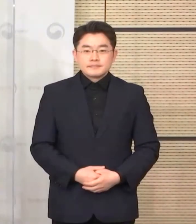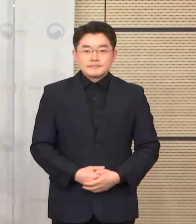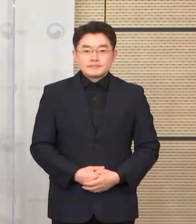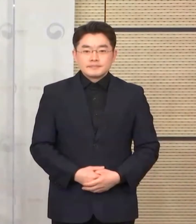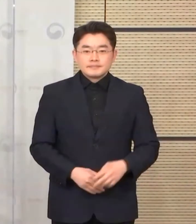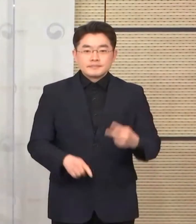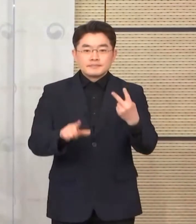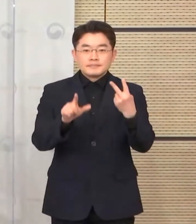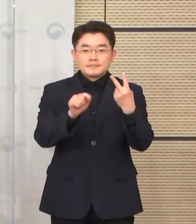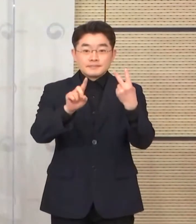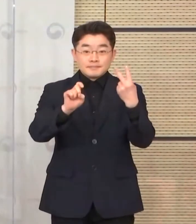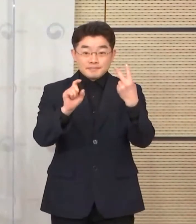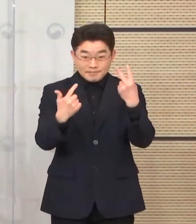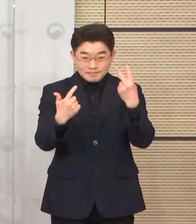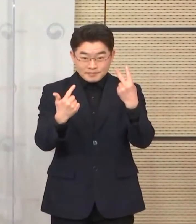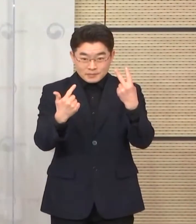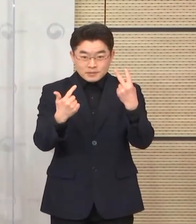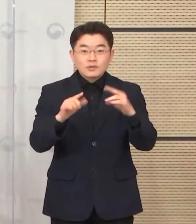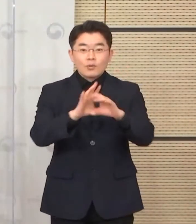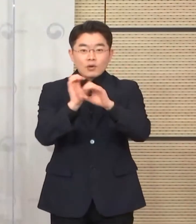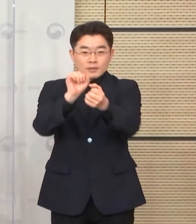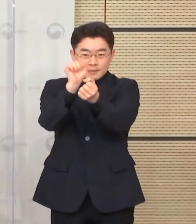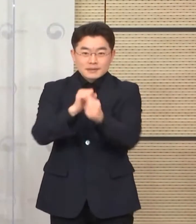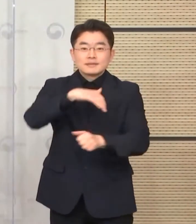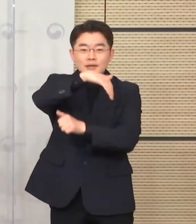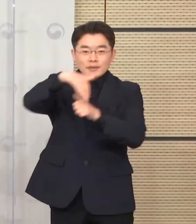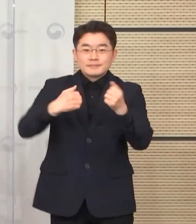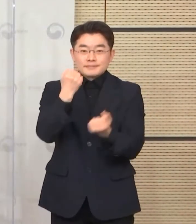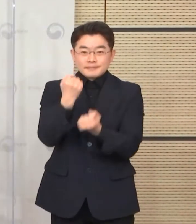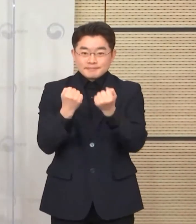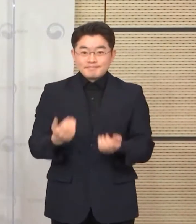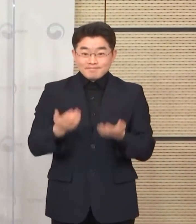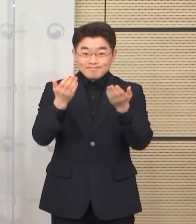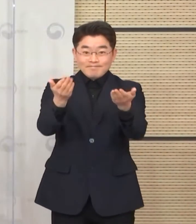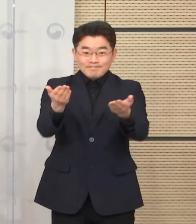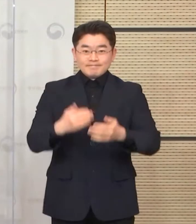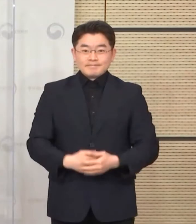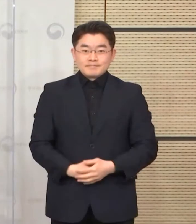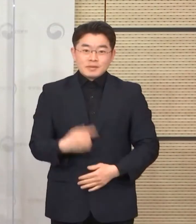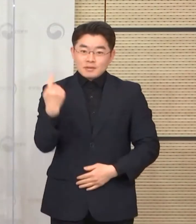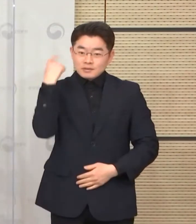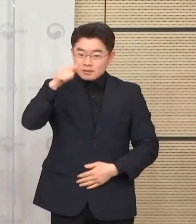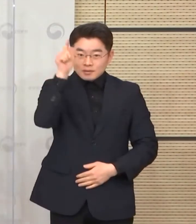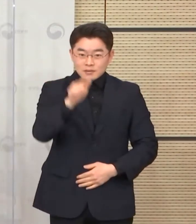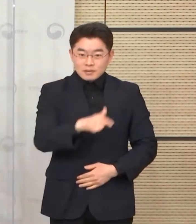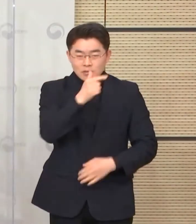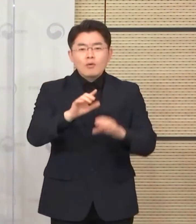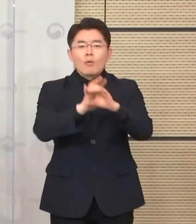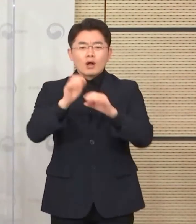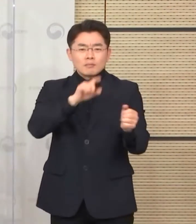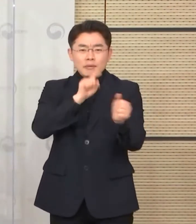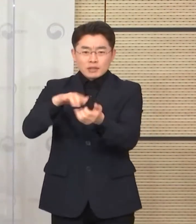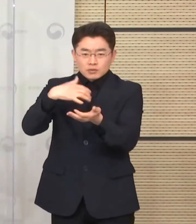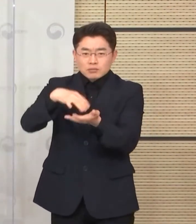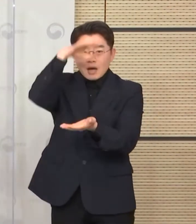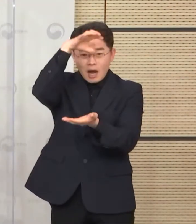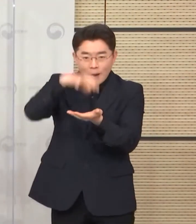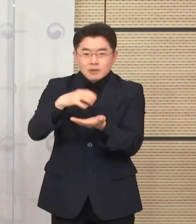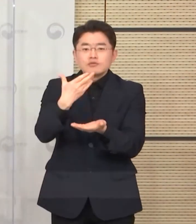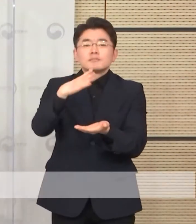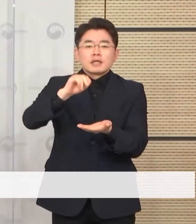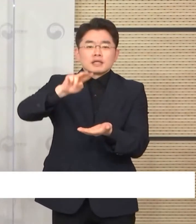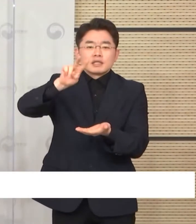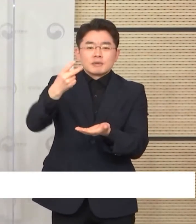이 2월 16일 수요일 중 대봉 브리핑을 시작하겠습니다 오늘 0시 기준 국내 확진 자수는